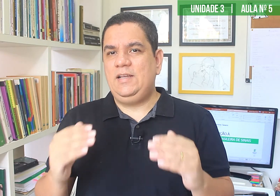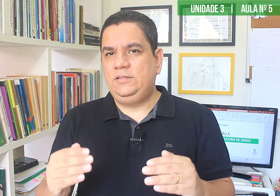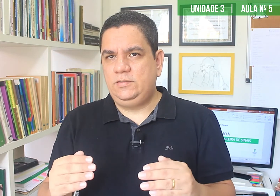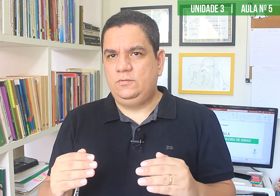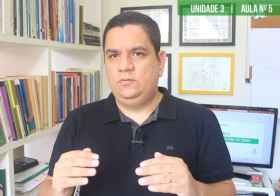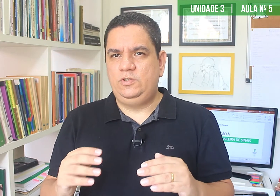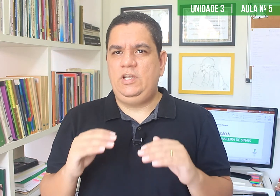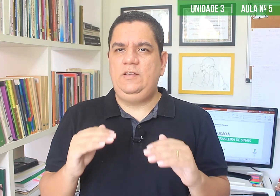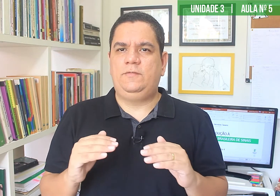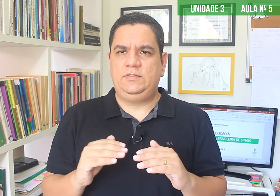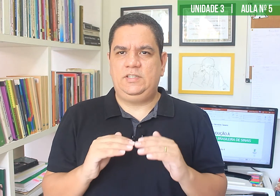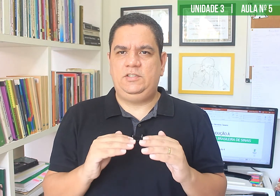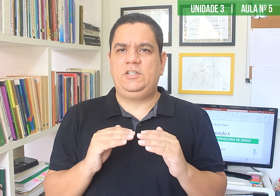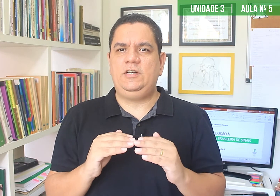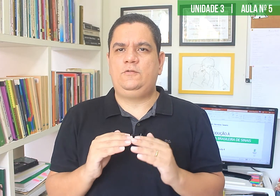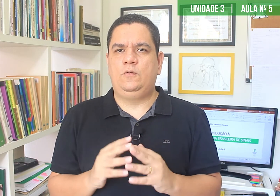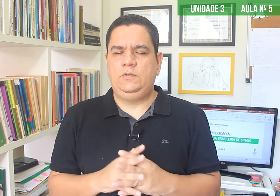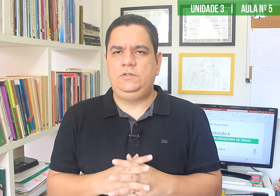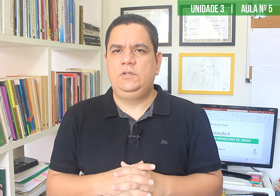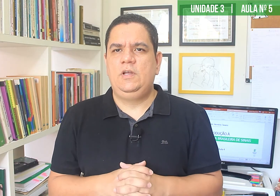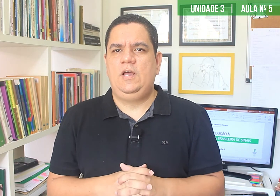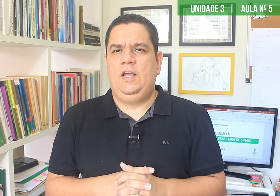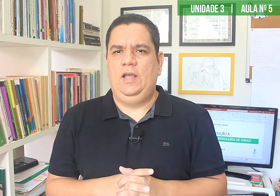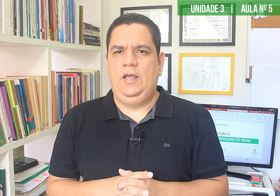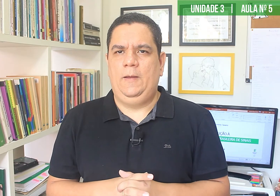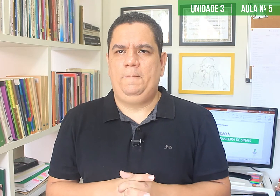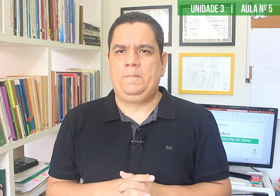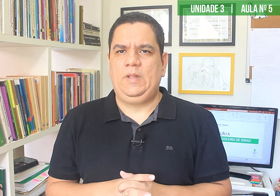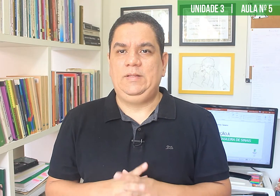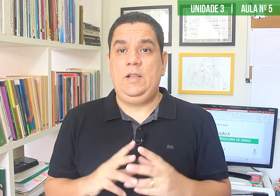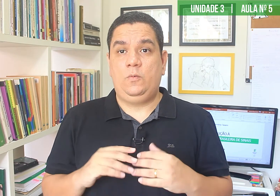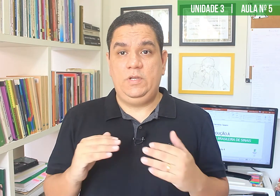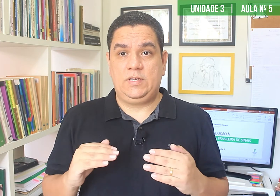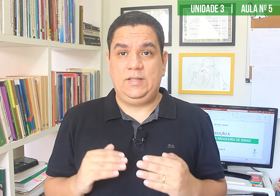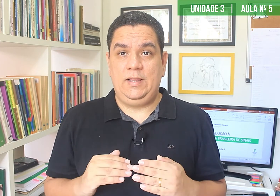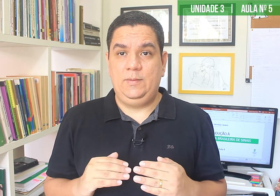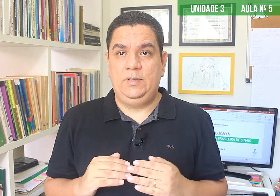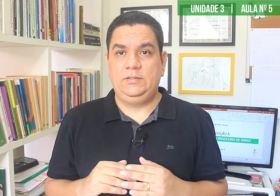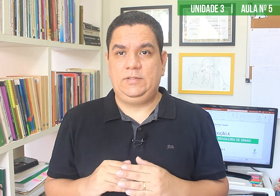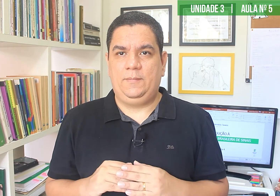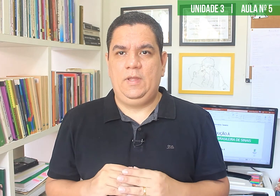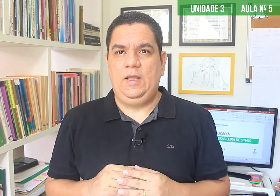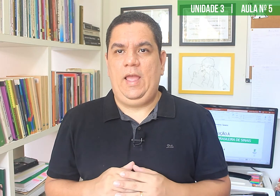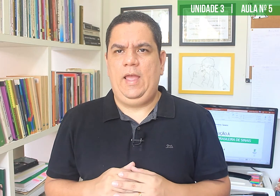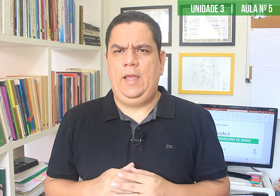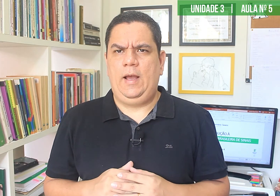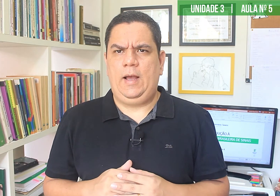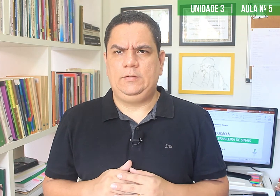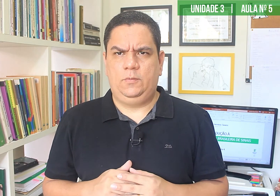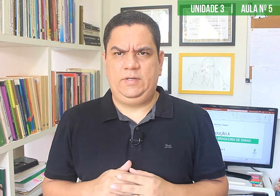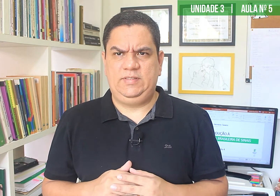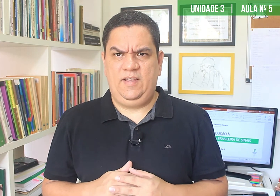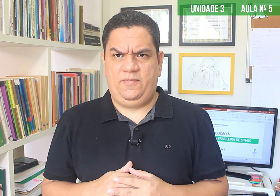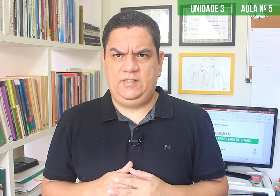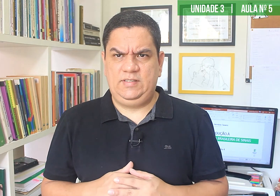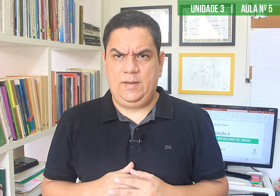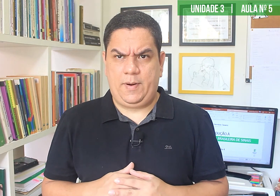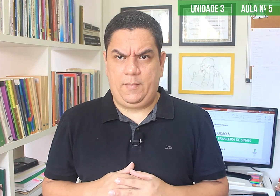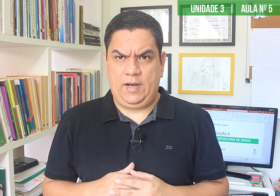mais nos livros, nas descrições da linguística da Libras, tá? A sobrancelha franzida para